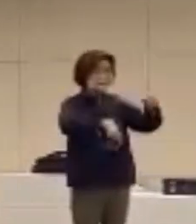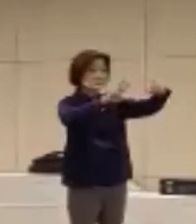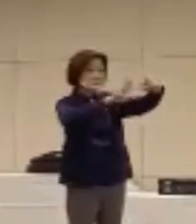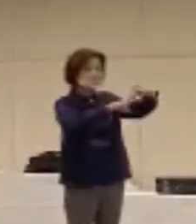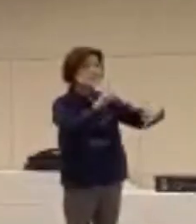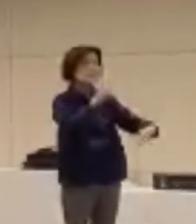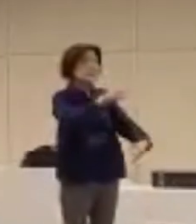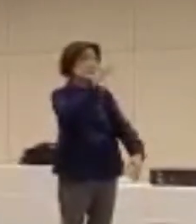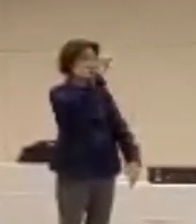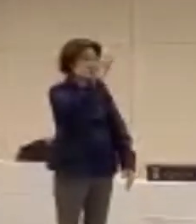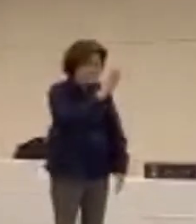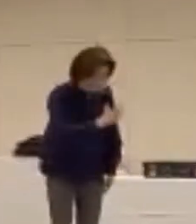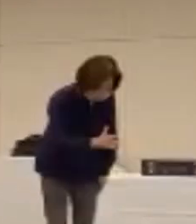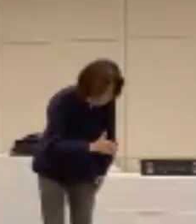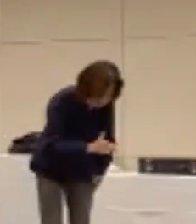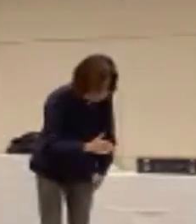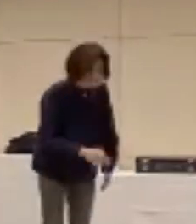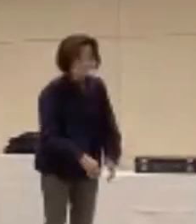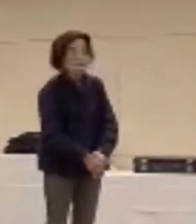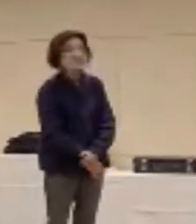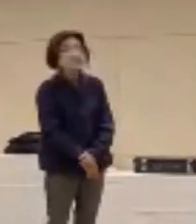願いいたします。